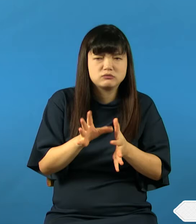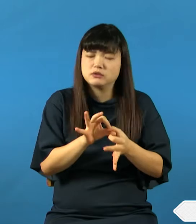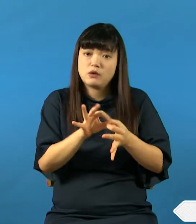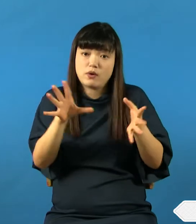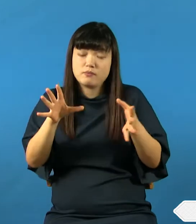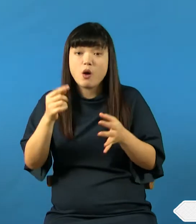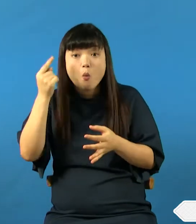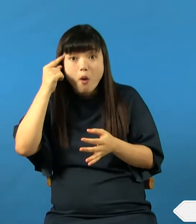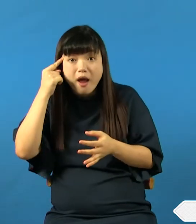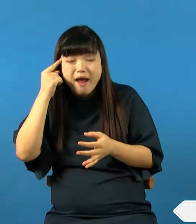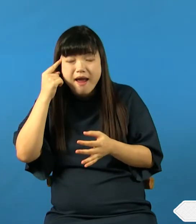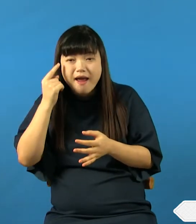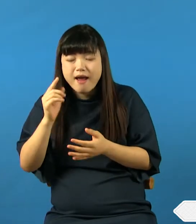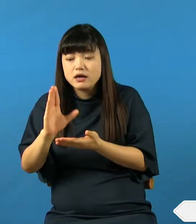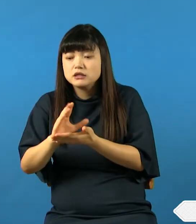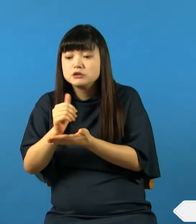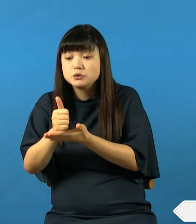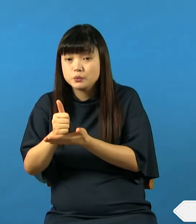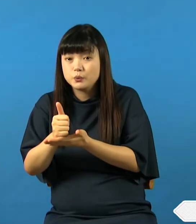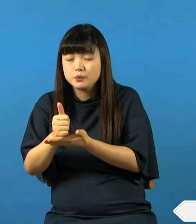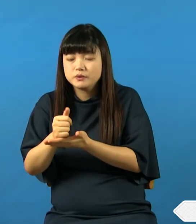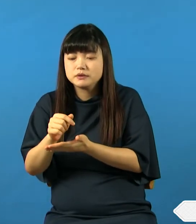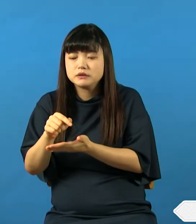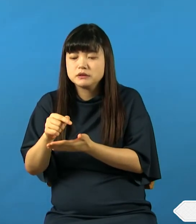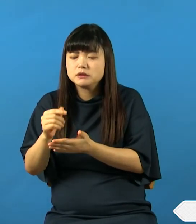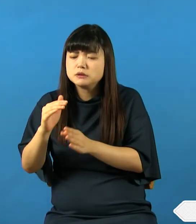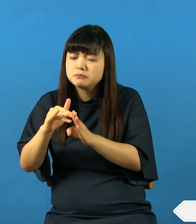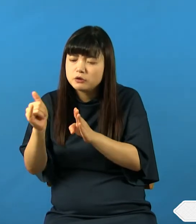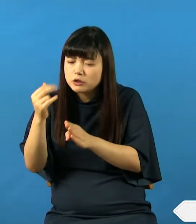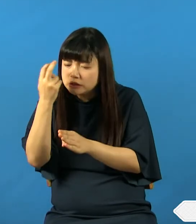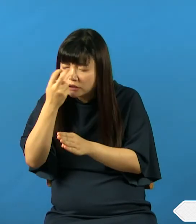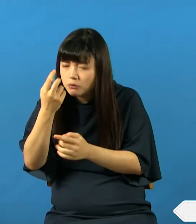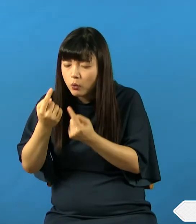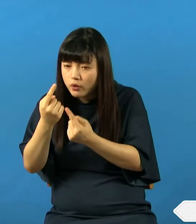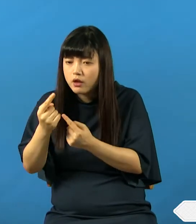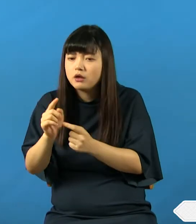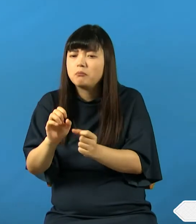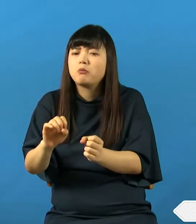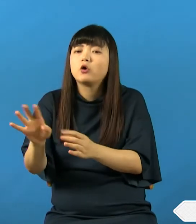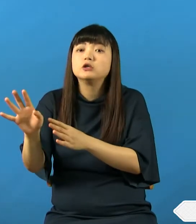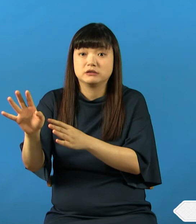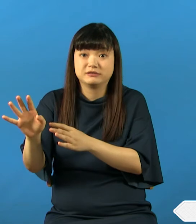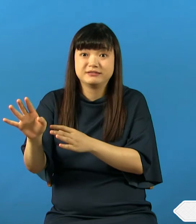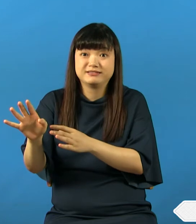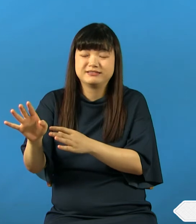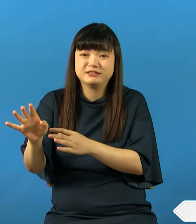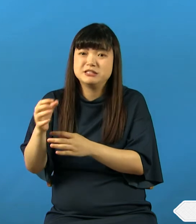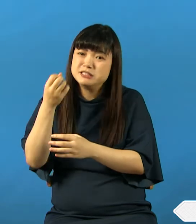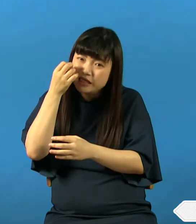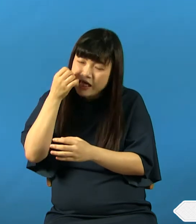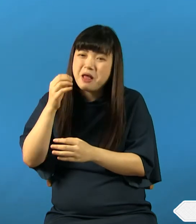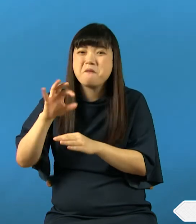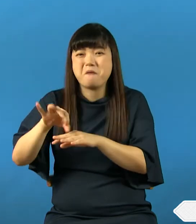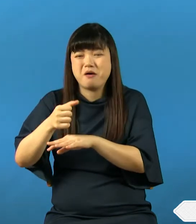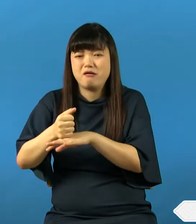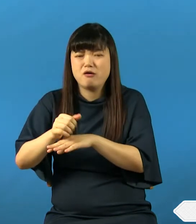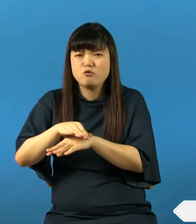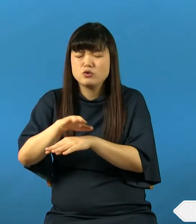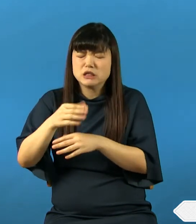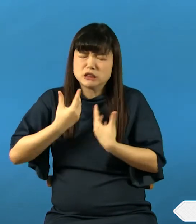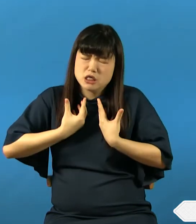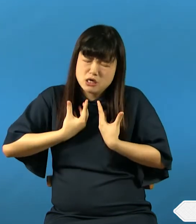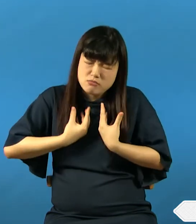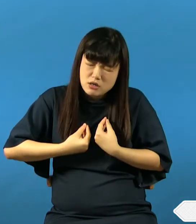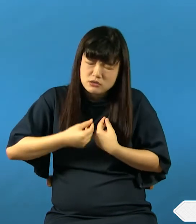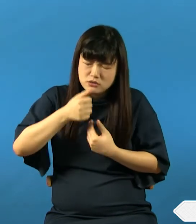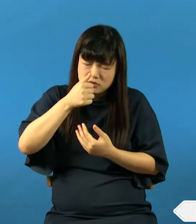멀다. 왜냐하면 그분은 그분의 백성들을 지키기는커녕 버리는 희한한 왕이시기 때문이다. 그분은 먼저